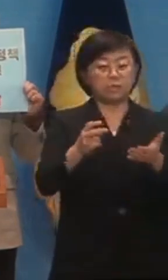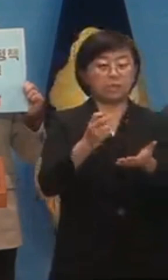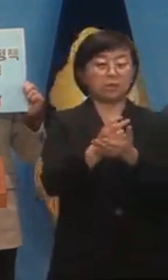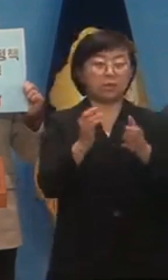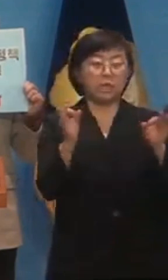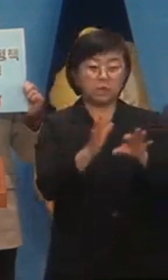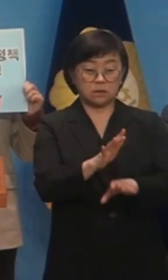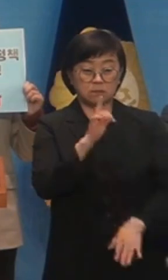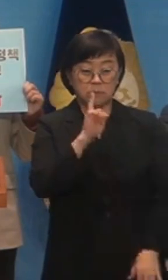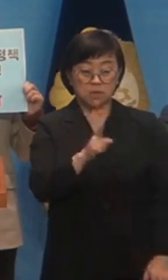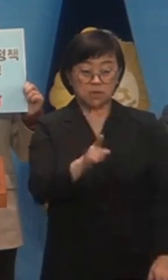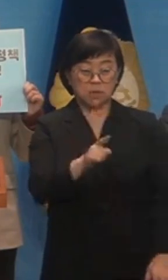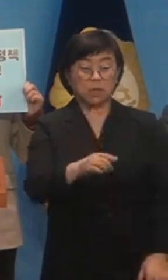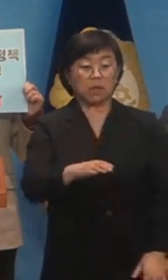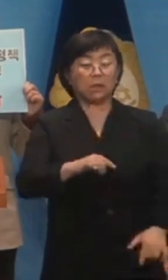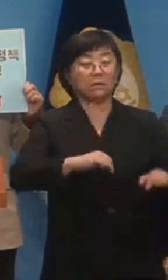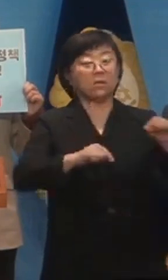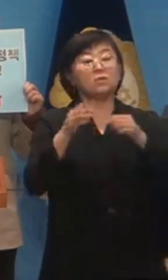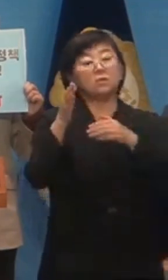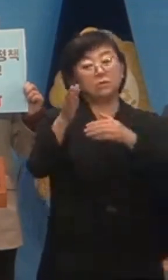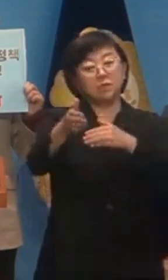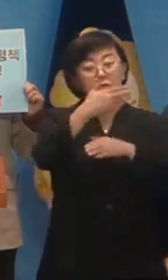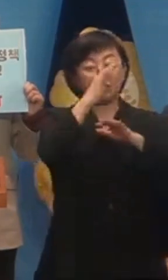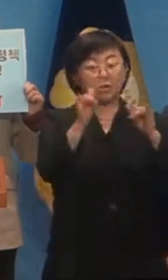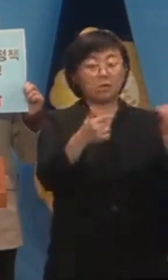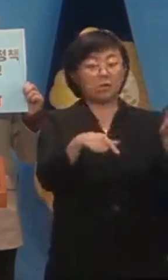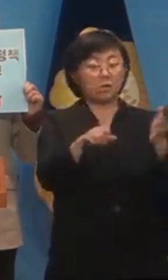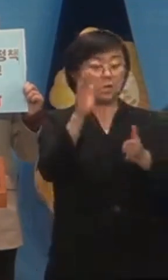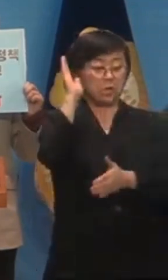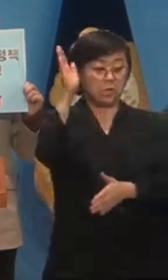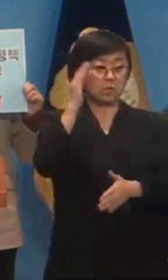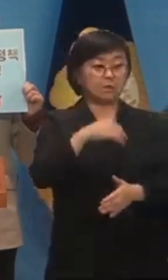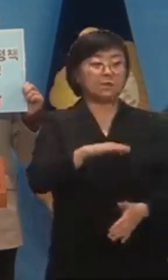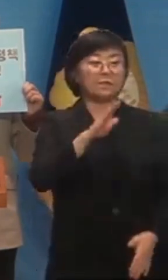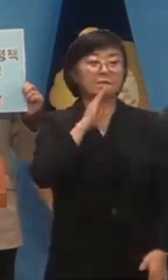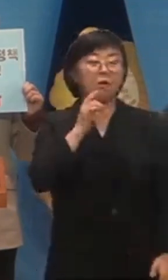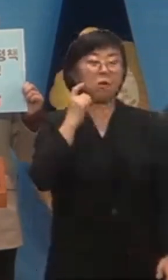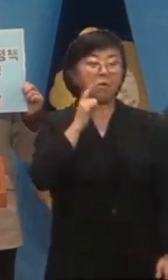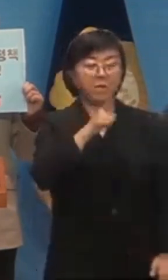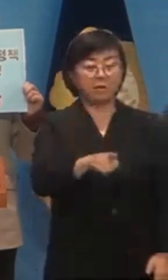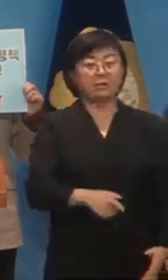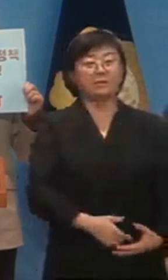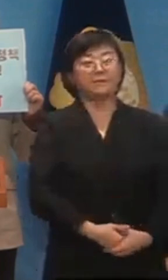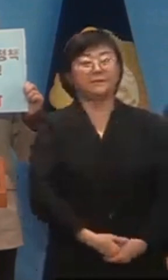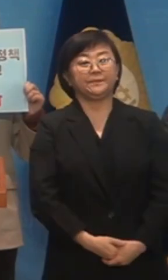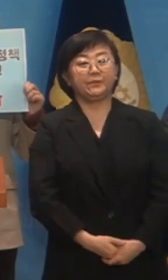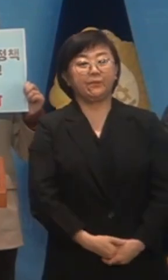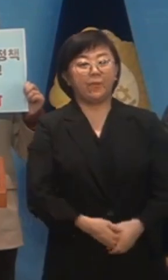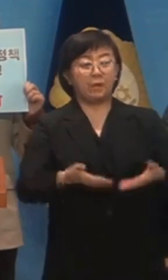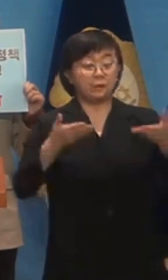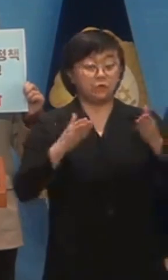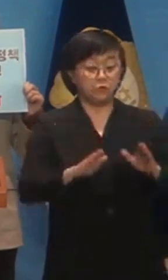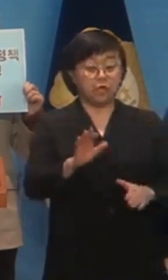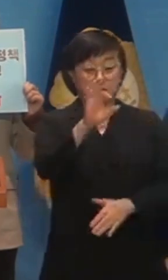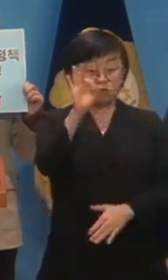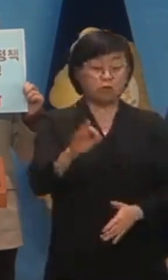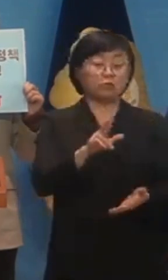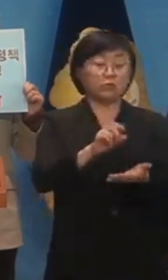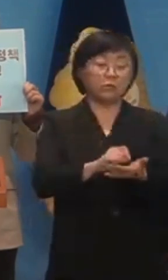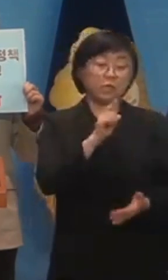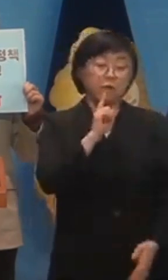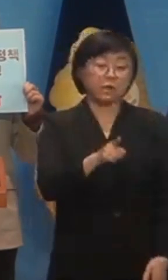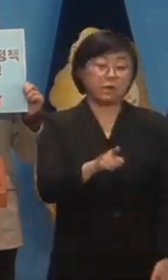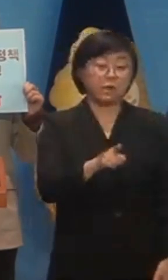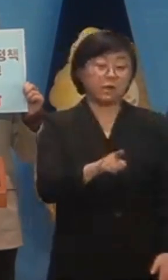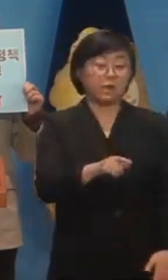제도가 없어진다니 정치권에서 청년을 이야기하는 건 다 거짓말 같습니다. 출산율 그렇게 문제라고